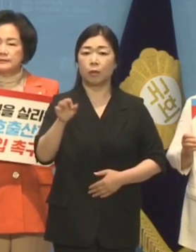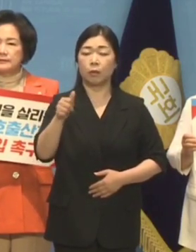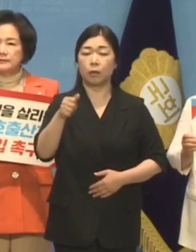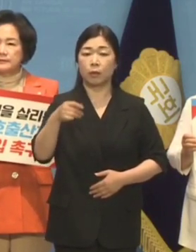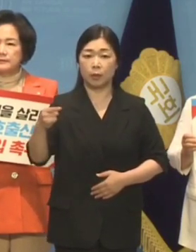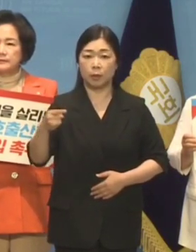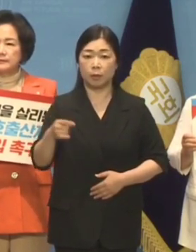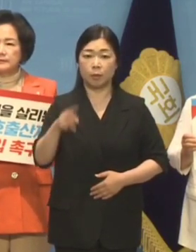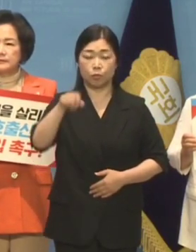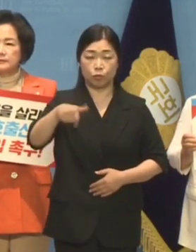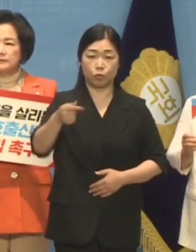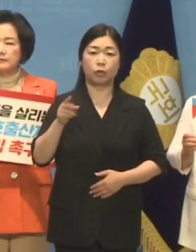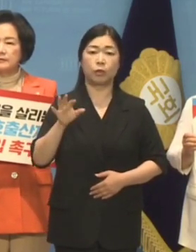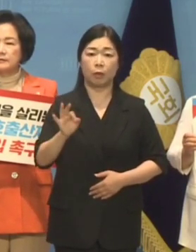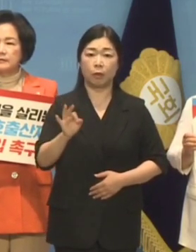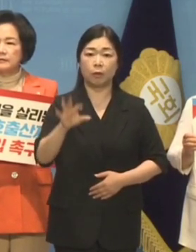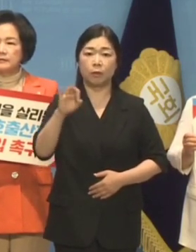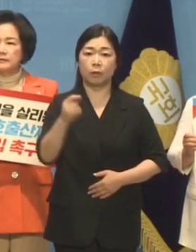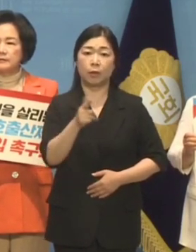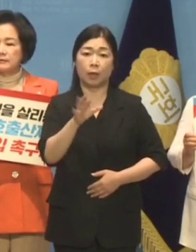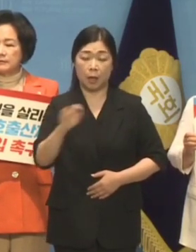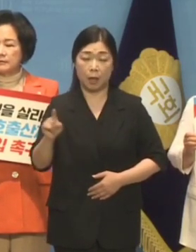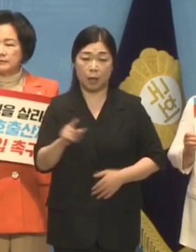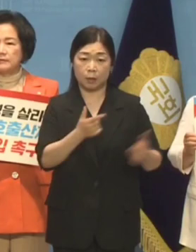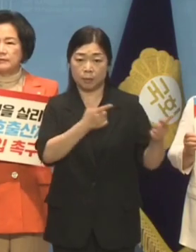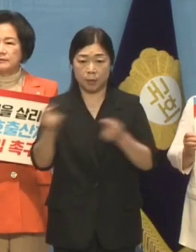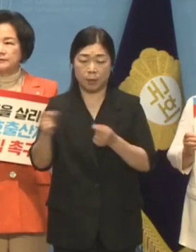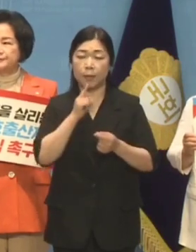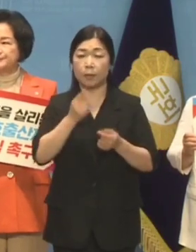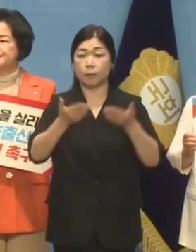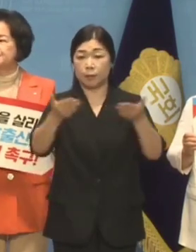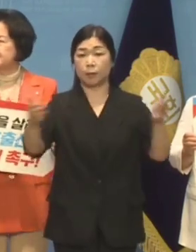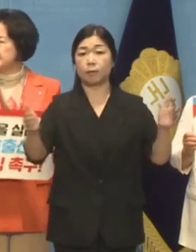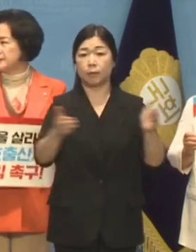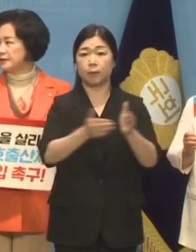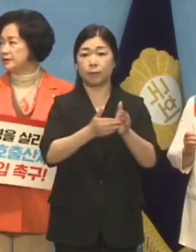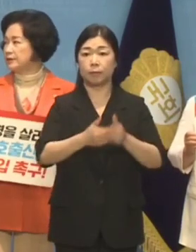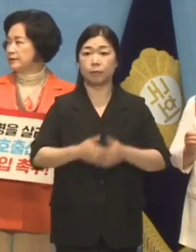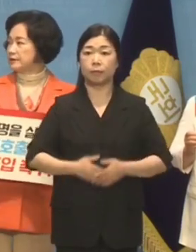최영희, 한무경, 허은아 이상입니다.